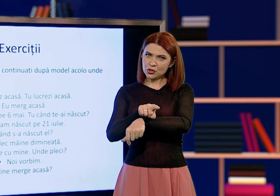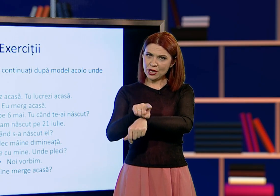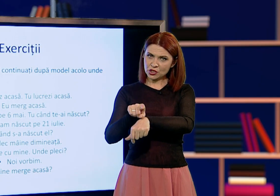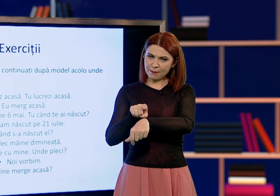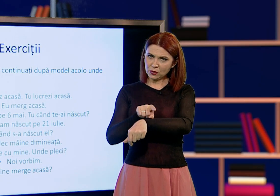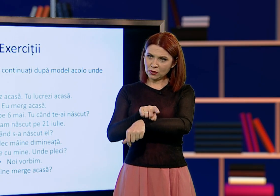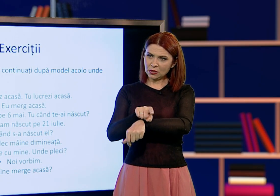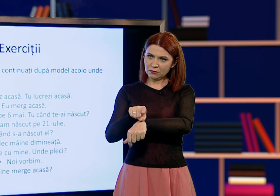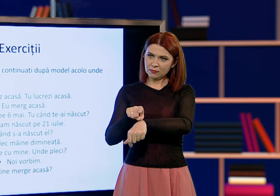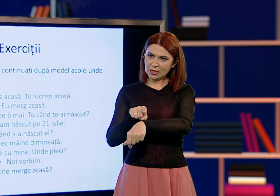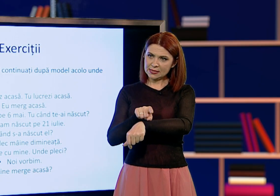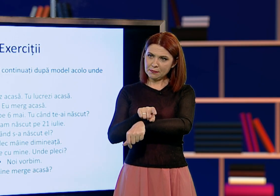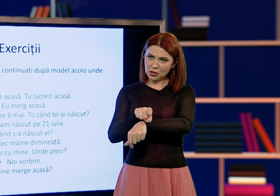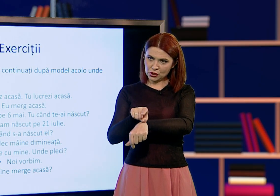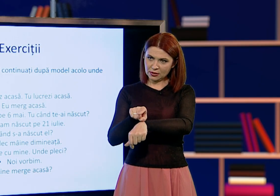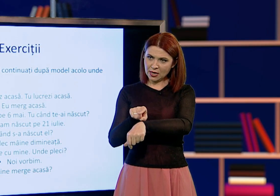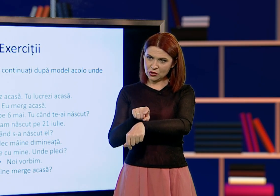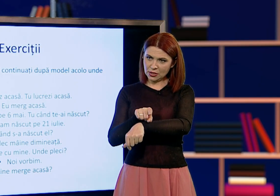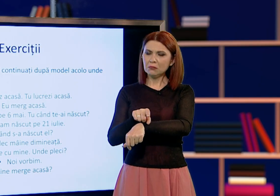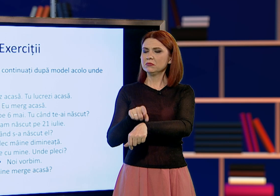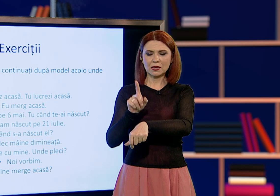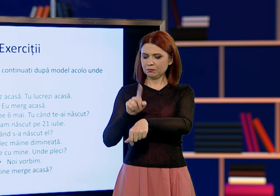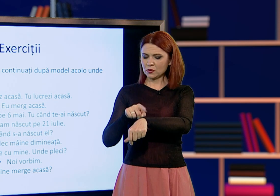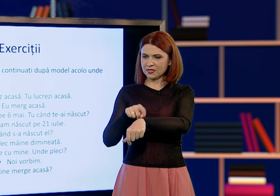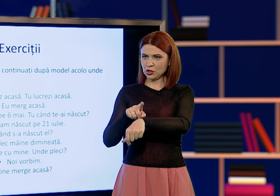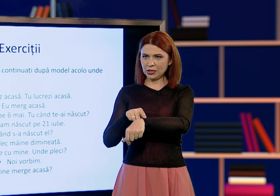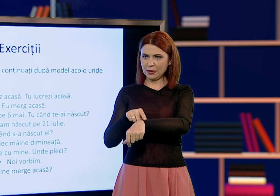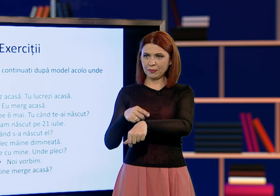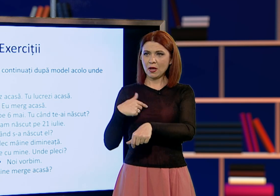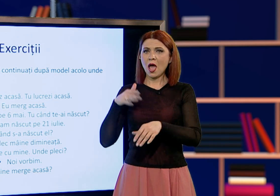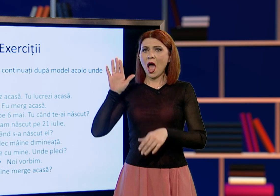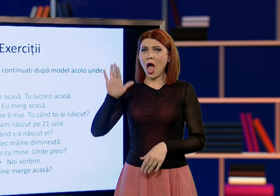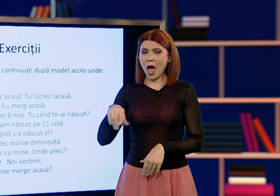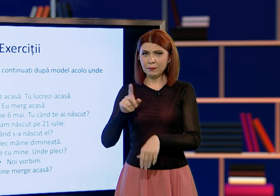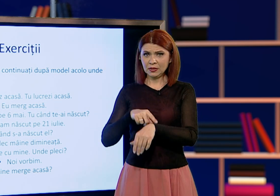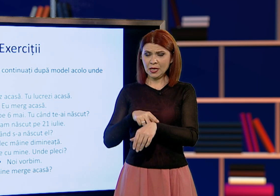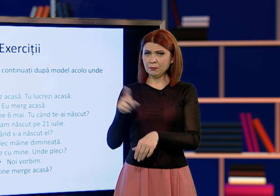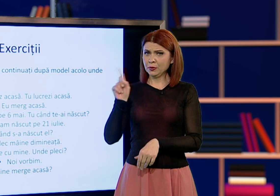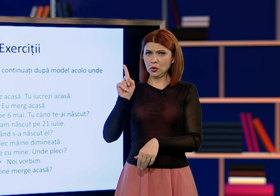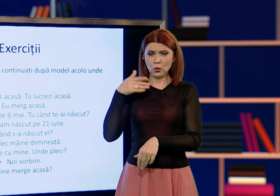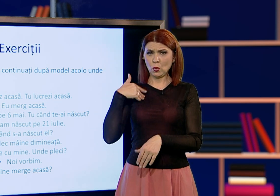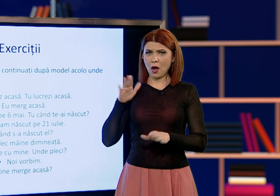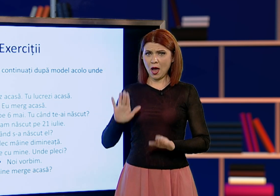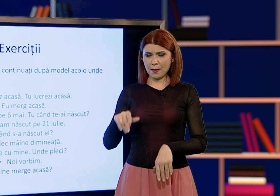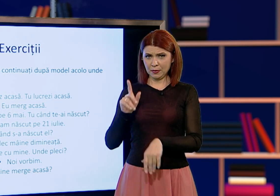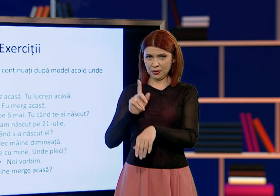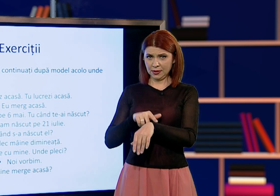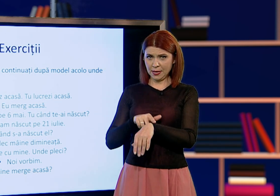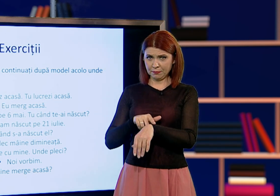să arăți și așa pentru că da se mișcă acele Dar poți să zici și timp am timp nu am timp